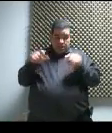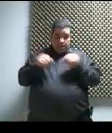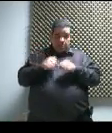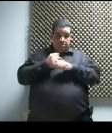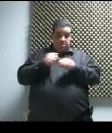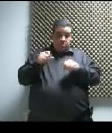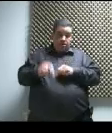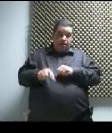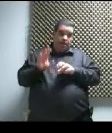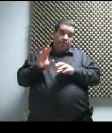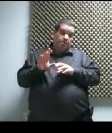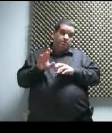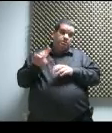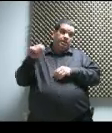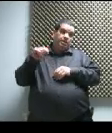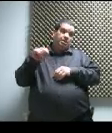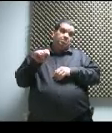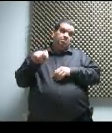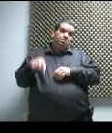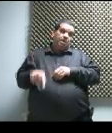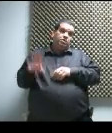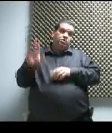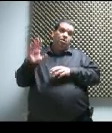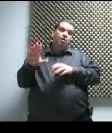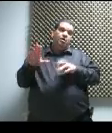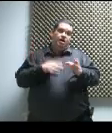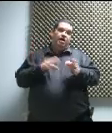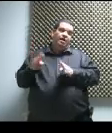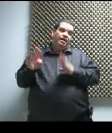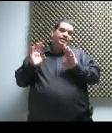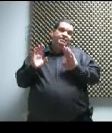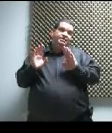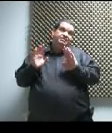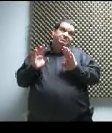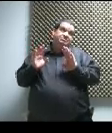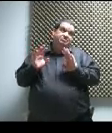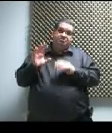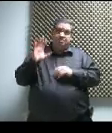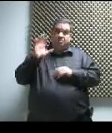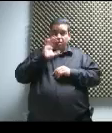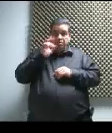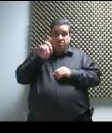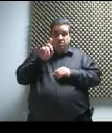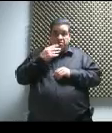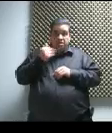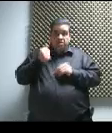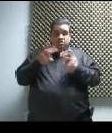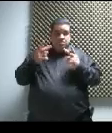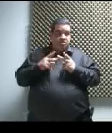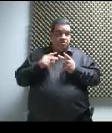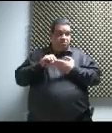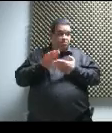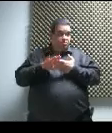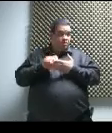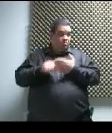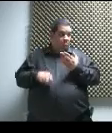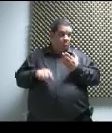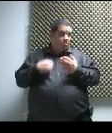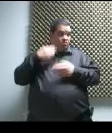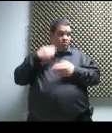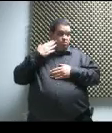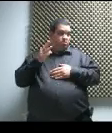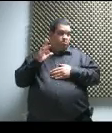segura es esta. Si me cogen el baño acá y aquí así, tú sabes. Dios el problema es